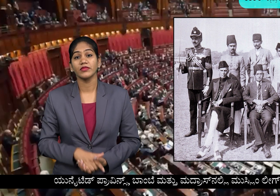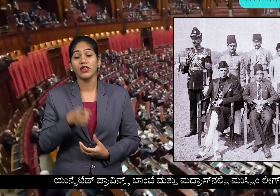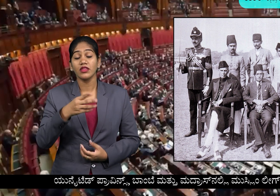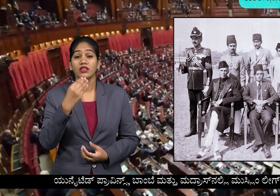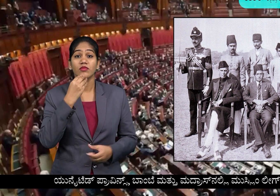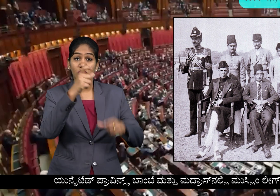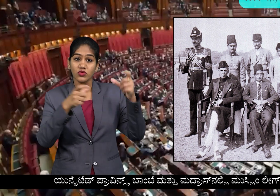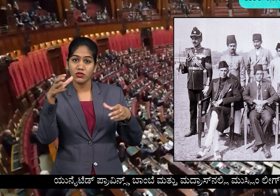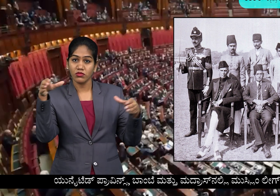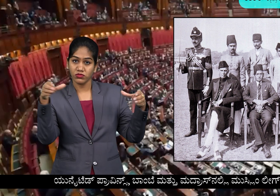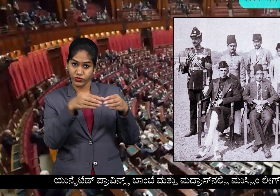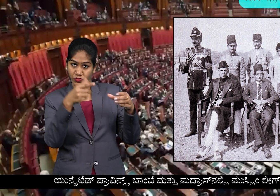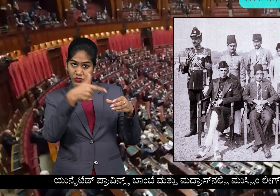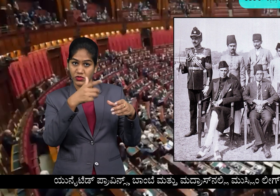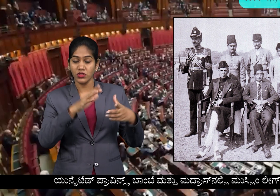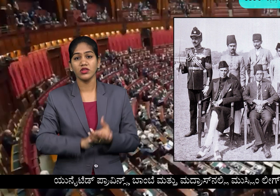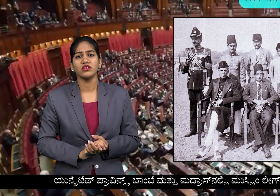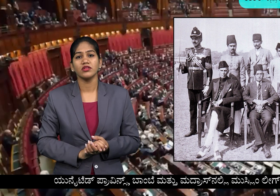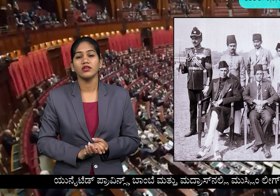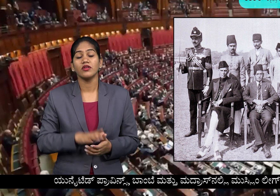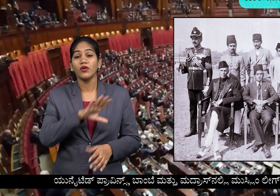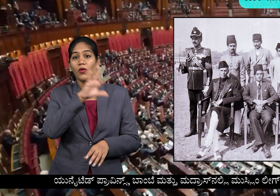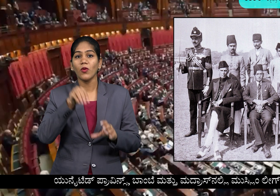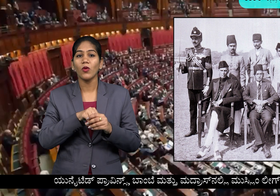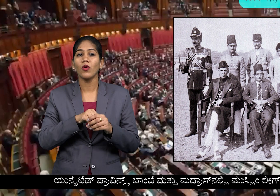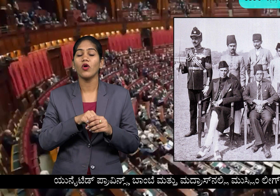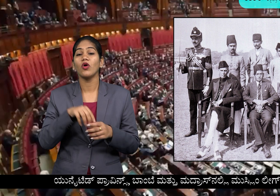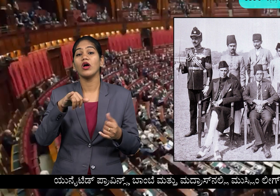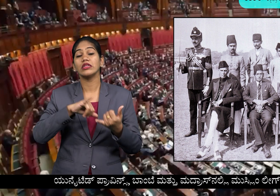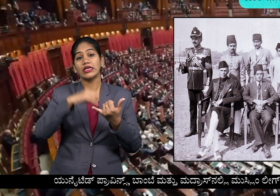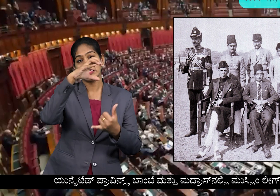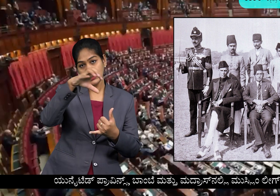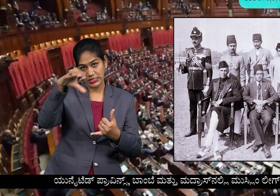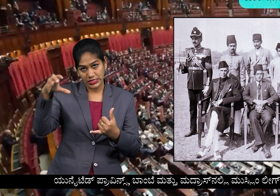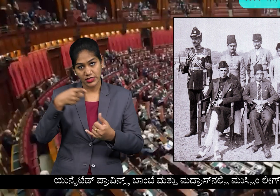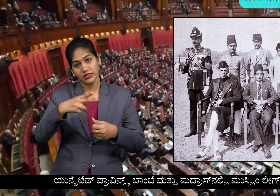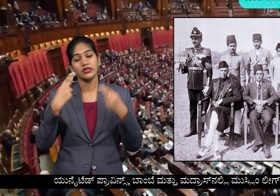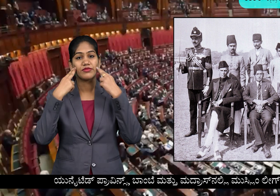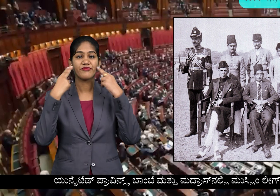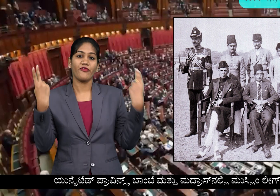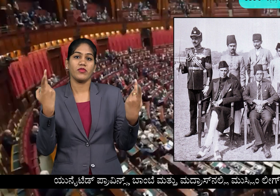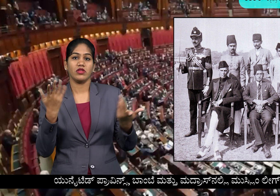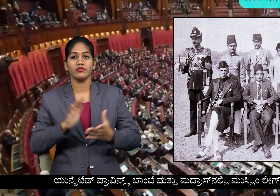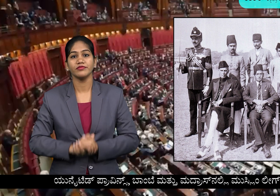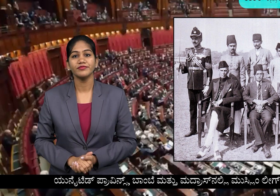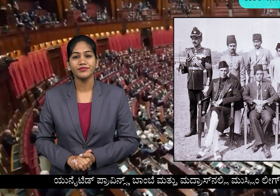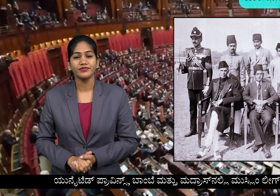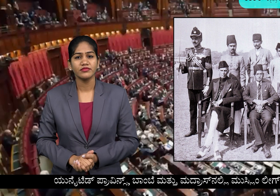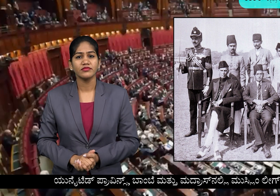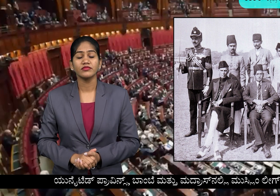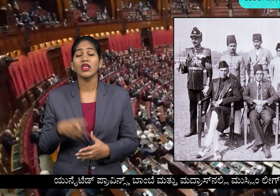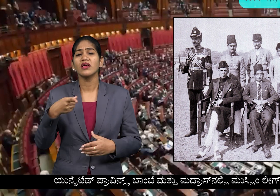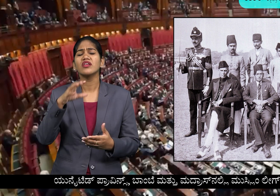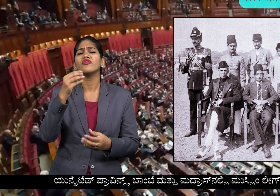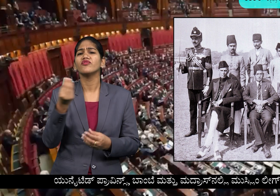ಯುನೈಟೆಡ್ ಪ್ರಾವಿನ್ಸ್, ಬಾಂಬೆ ಮತ್ತು ಮದ್ರಾಸ್ನಲ್ಲಿ ಮುಸ್ಲಿಂ ಲೀಗ್ ಜನಪ್ರಿಯವಾಗಿತ್ತು.